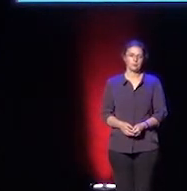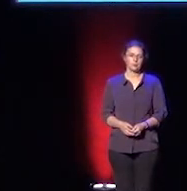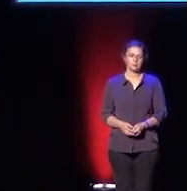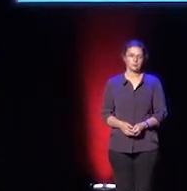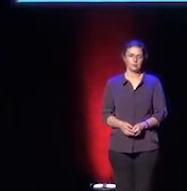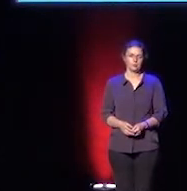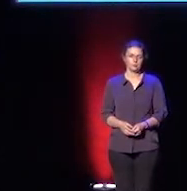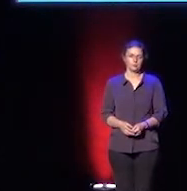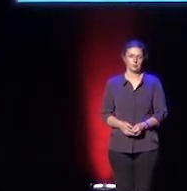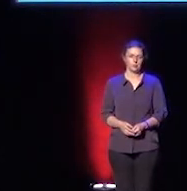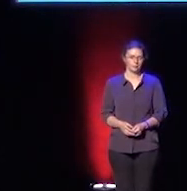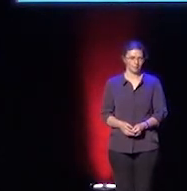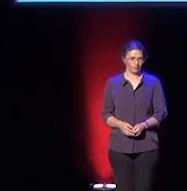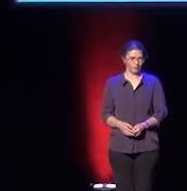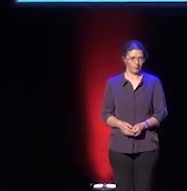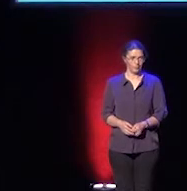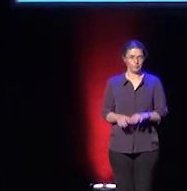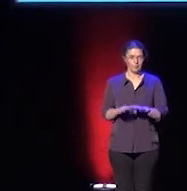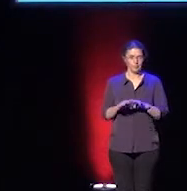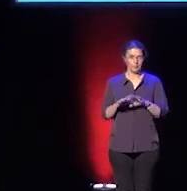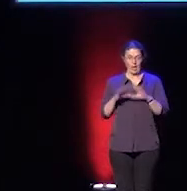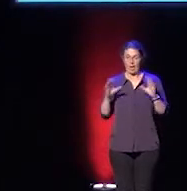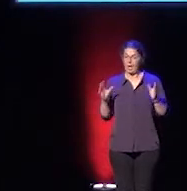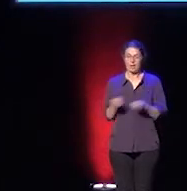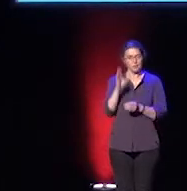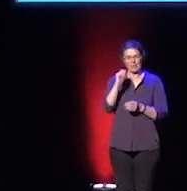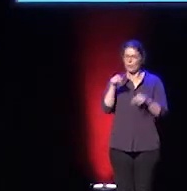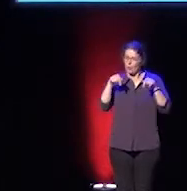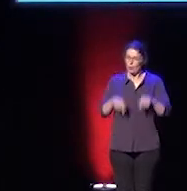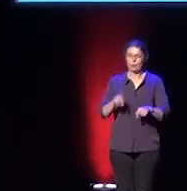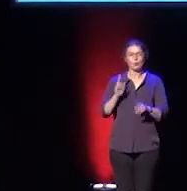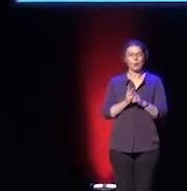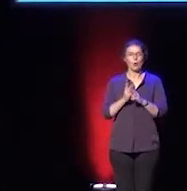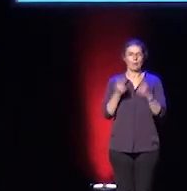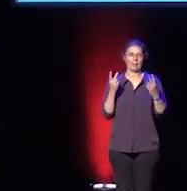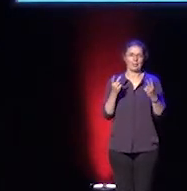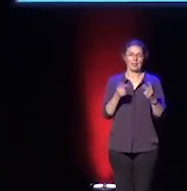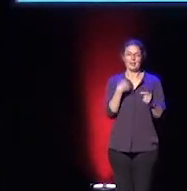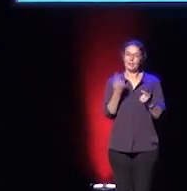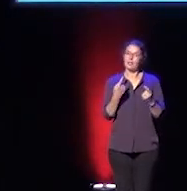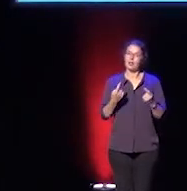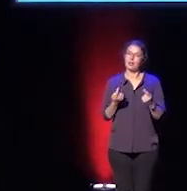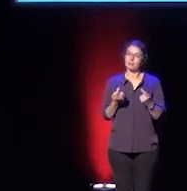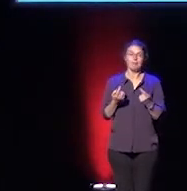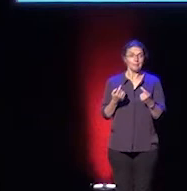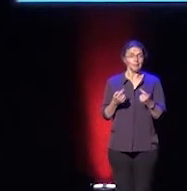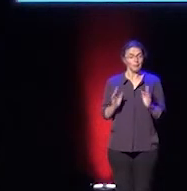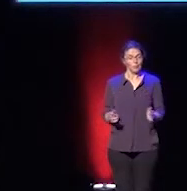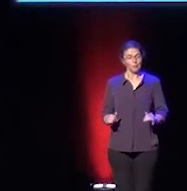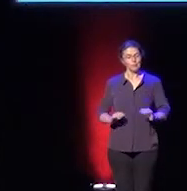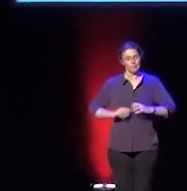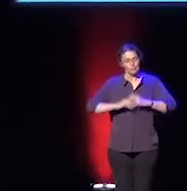Alles Attribute, die uns heute auch noch viel bedeuten. Wir sind vom Ursprung her ein Kampfverband,